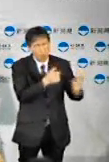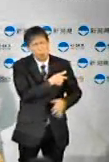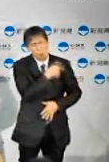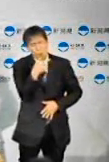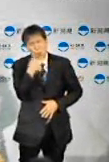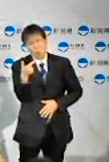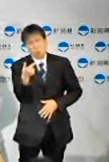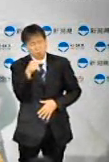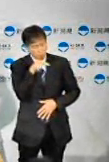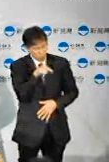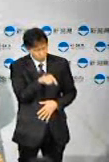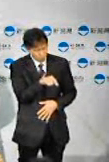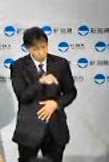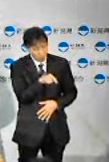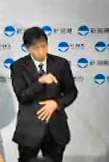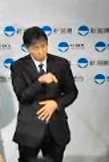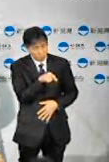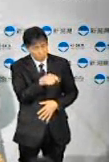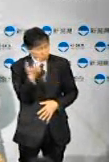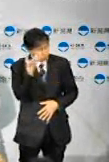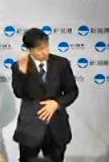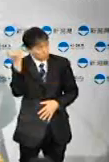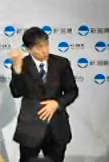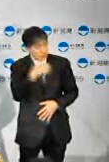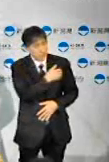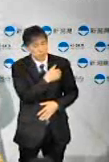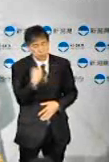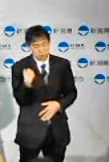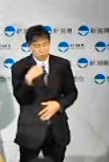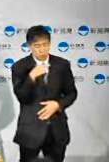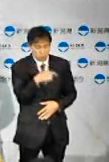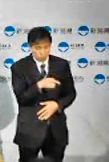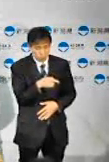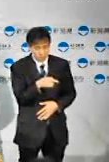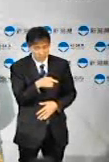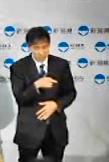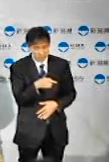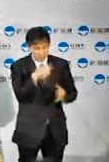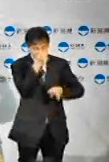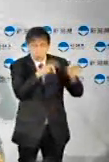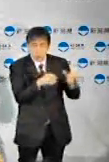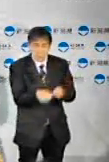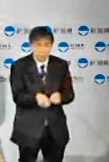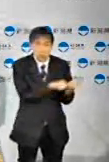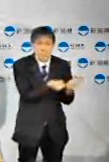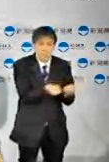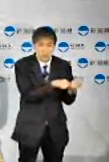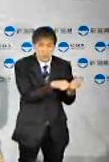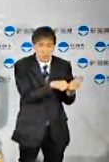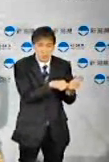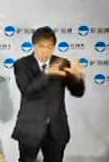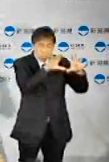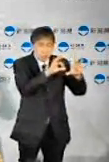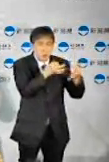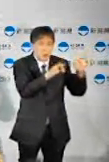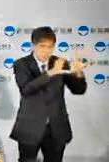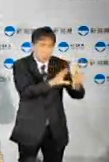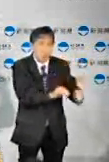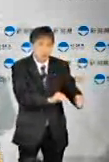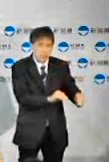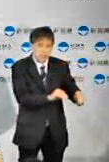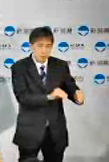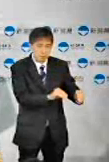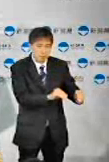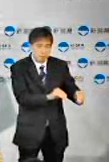が想定される中で、除雪、まあ、なしは除雪じゃなくても融雪という方法もあると思いますけ